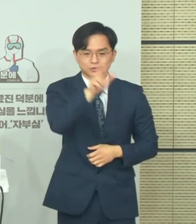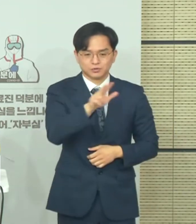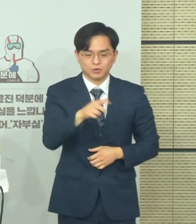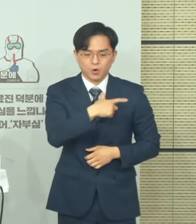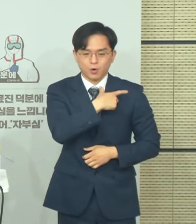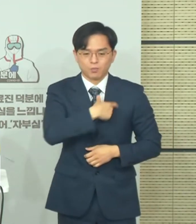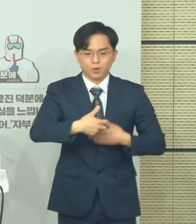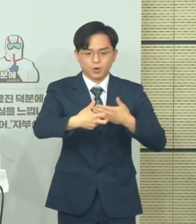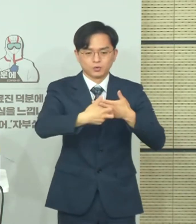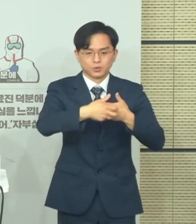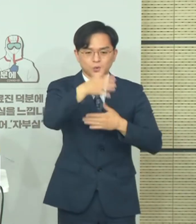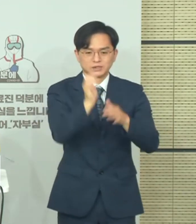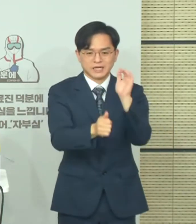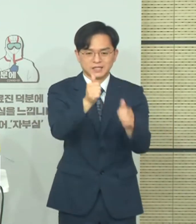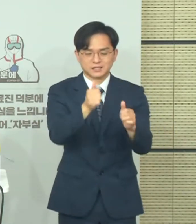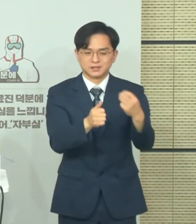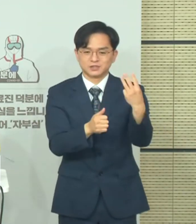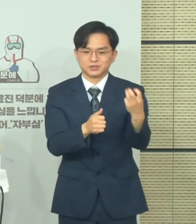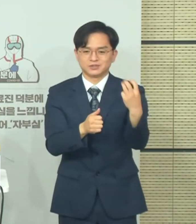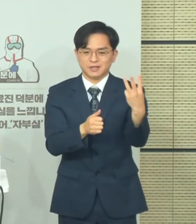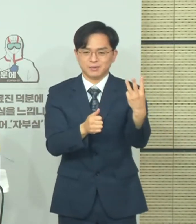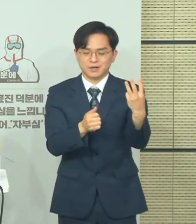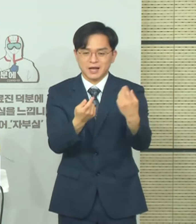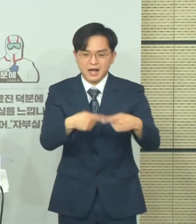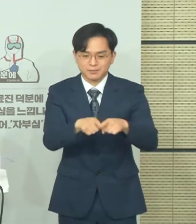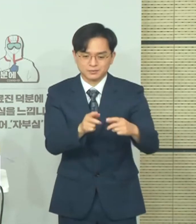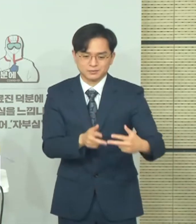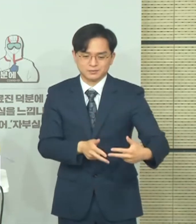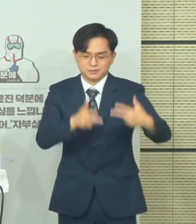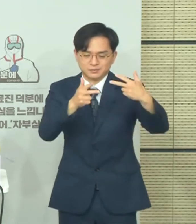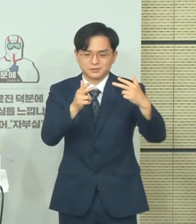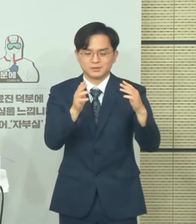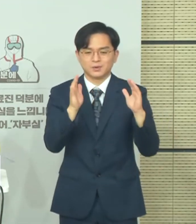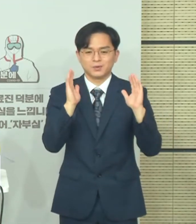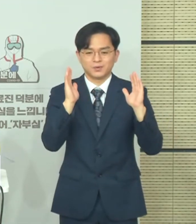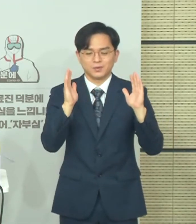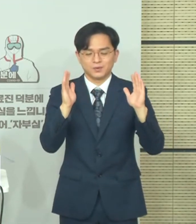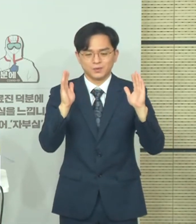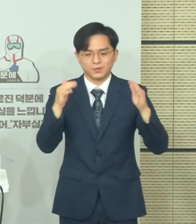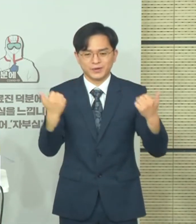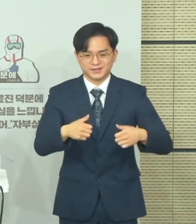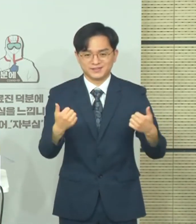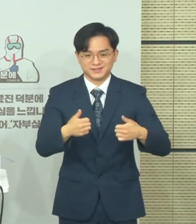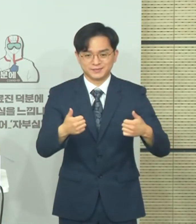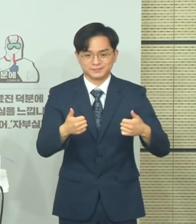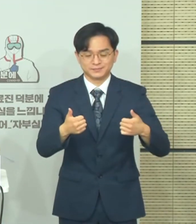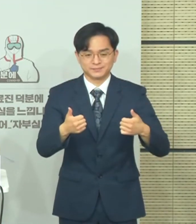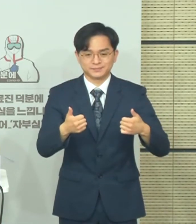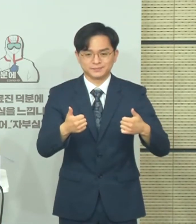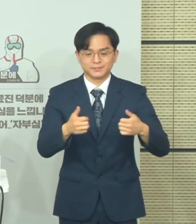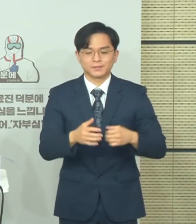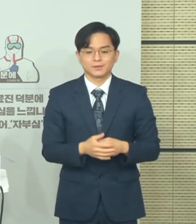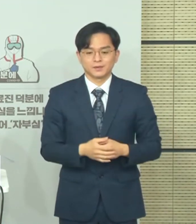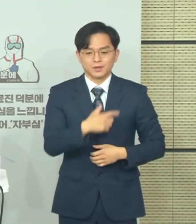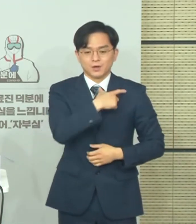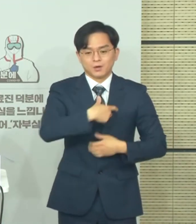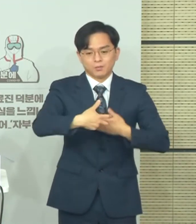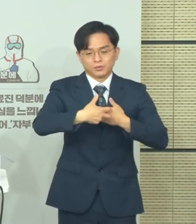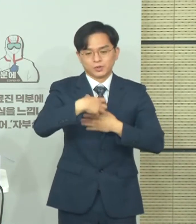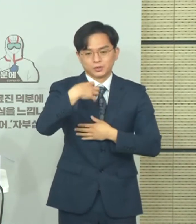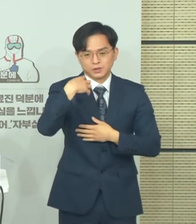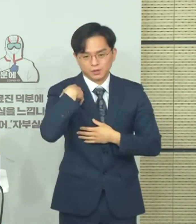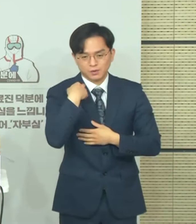코로나 1구 발생 지역의 대응 경험을 공유하고 감염병 확산 상황에서 복음 소희 칼을